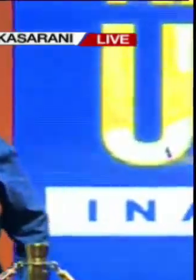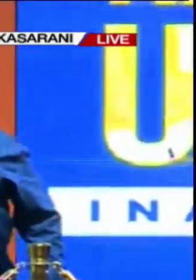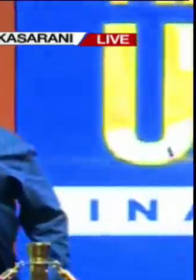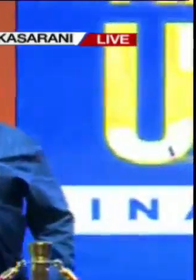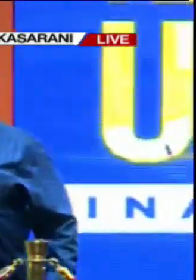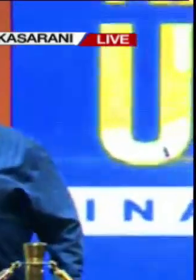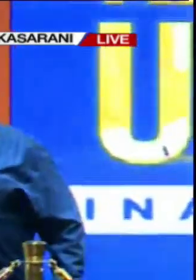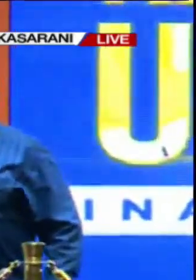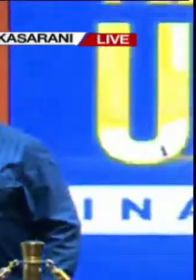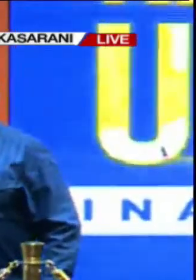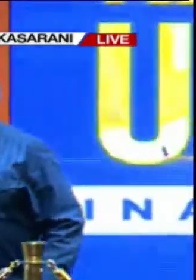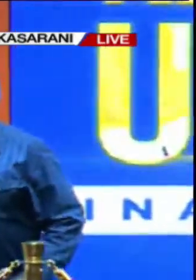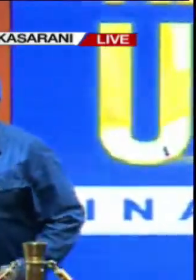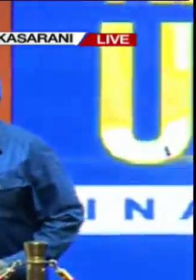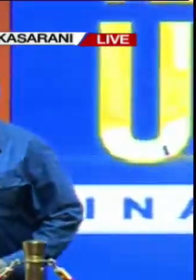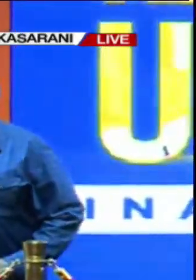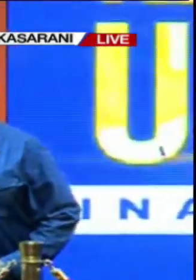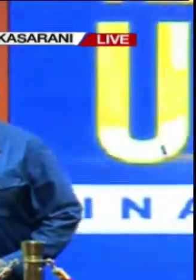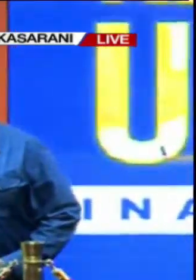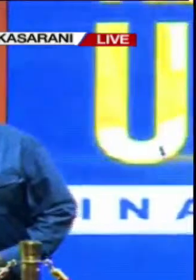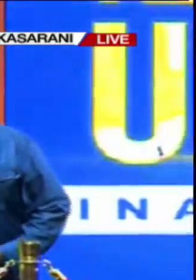ambaye ni